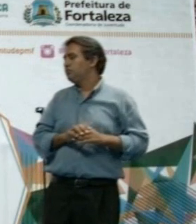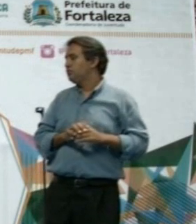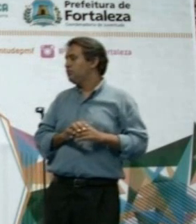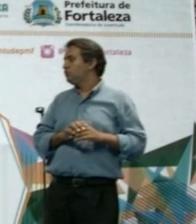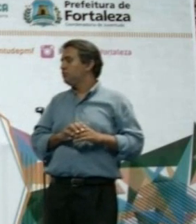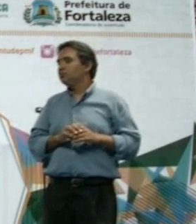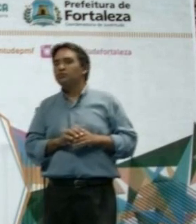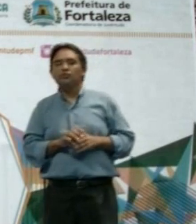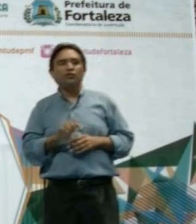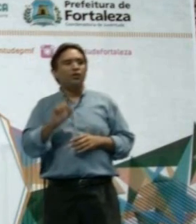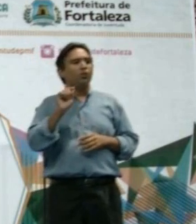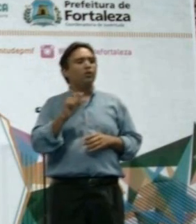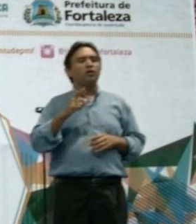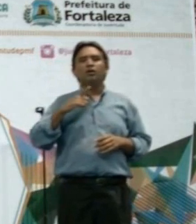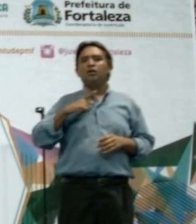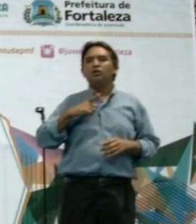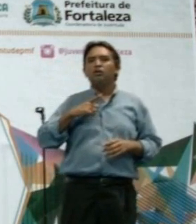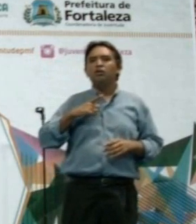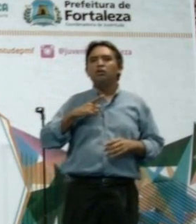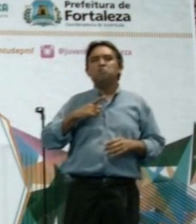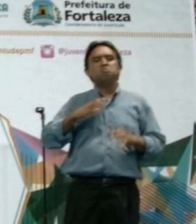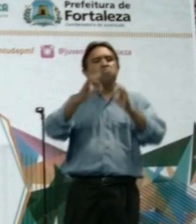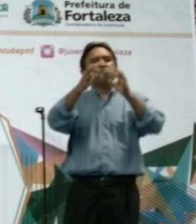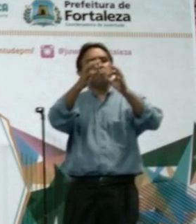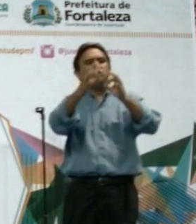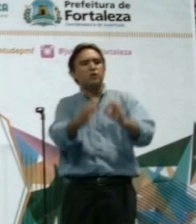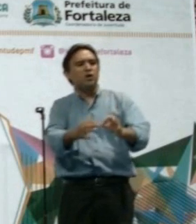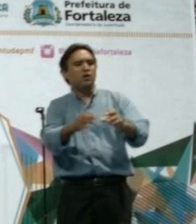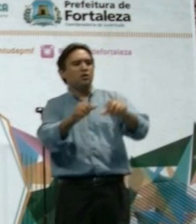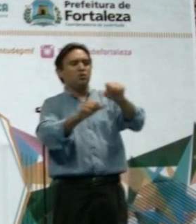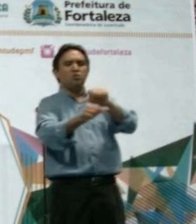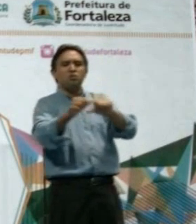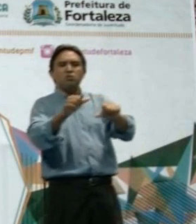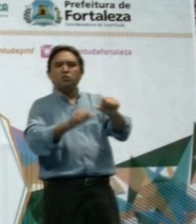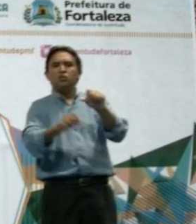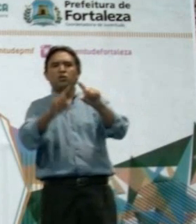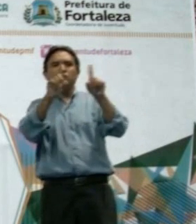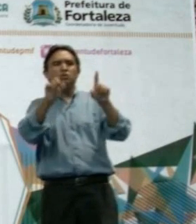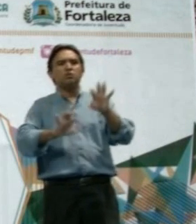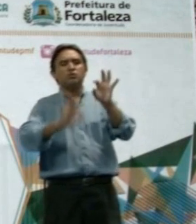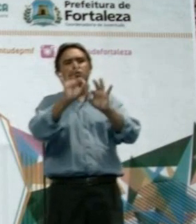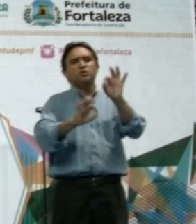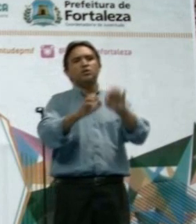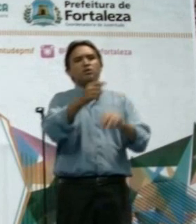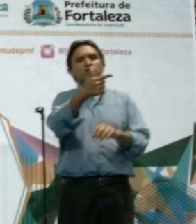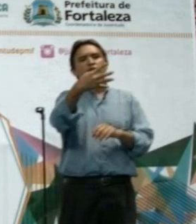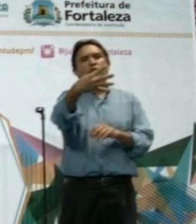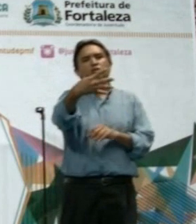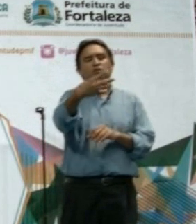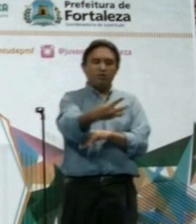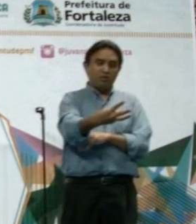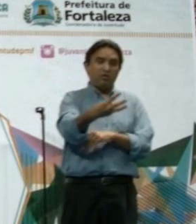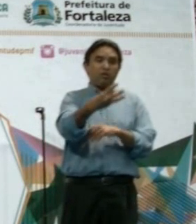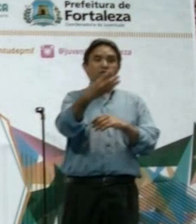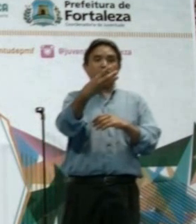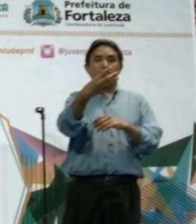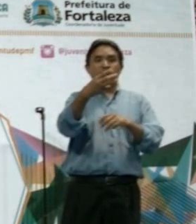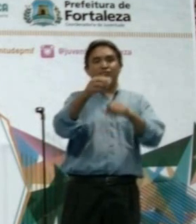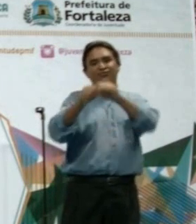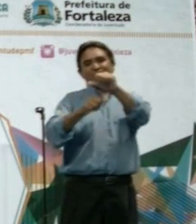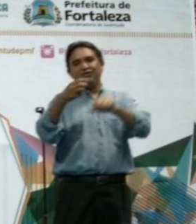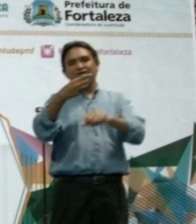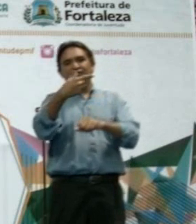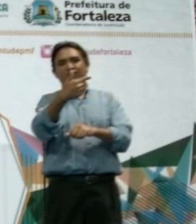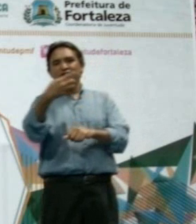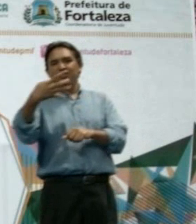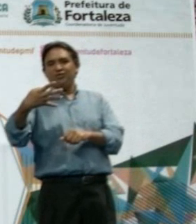o que vai ser mantido, o que vai ser modificado do projeto de 23 para a Constituição de 24?